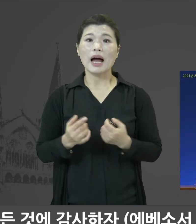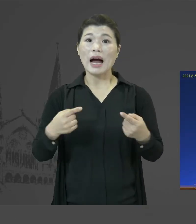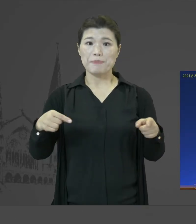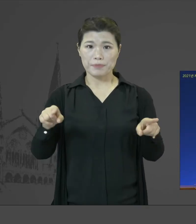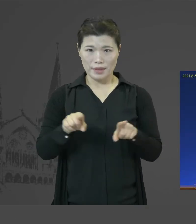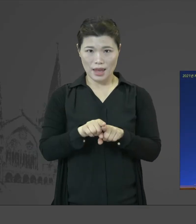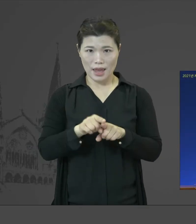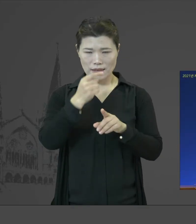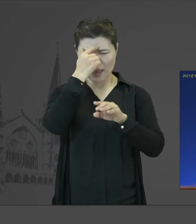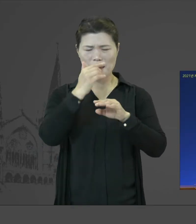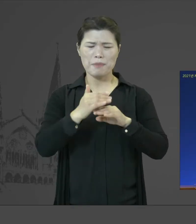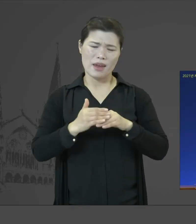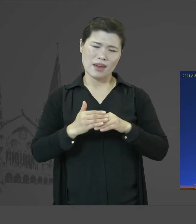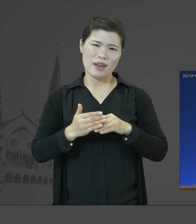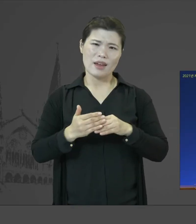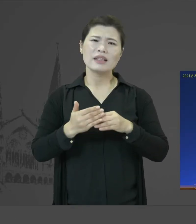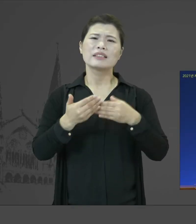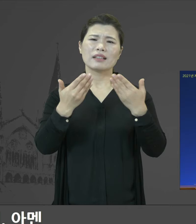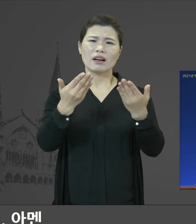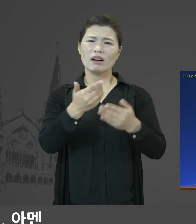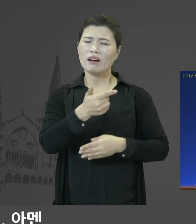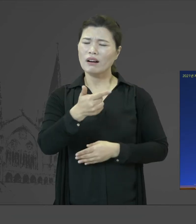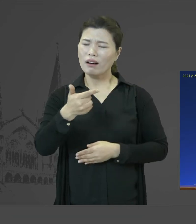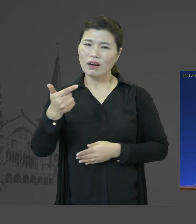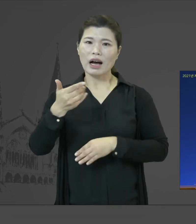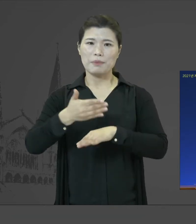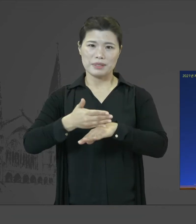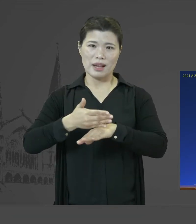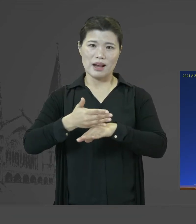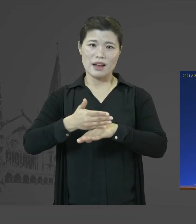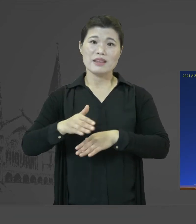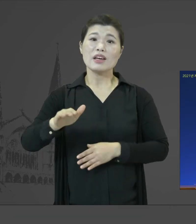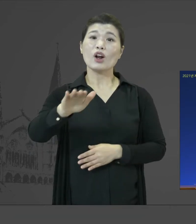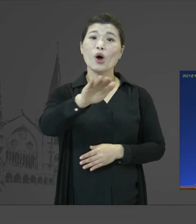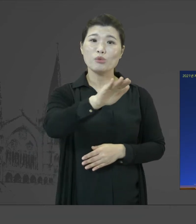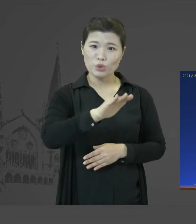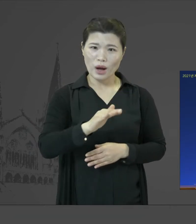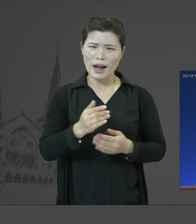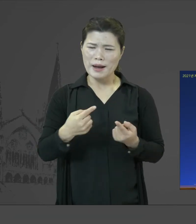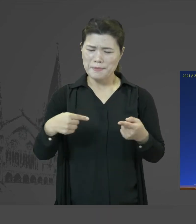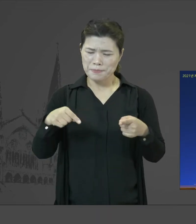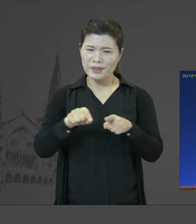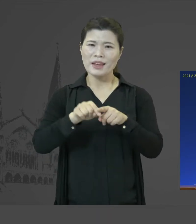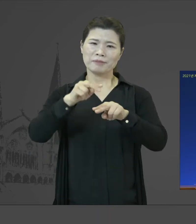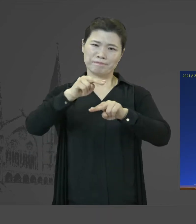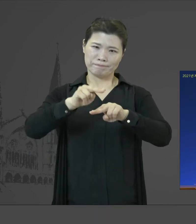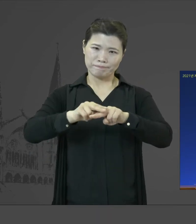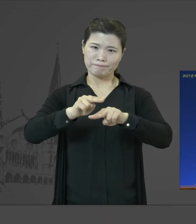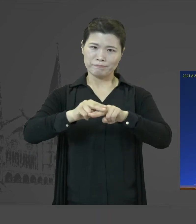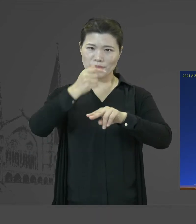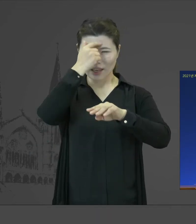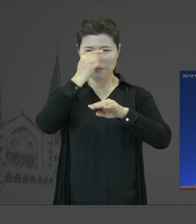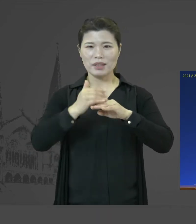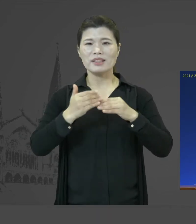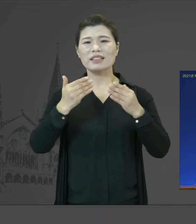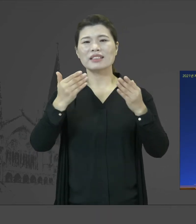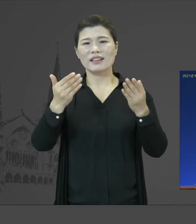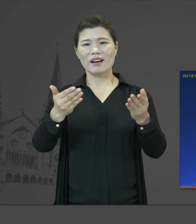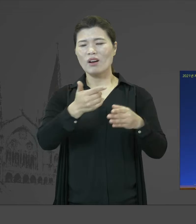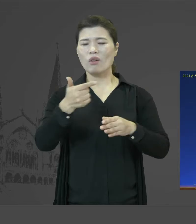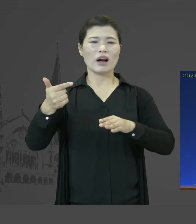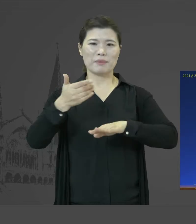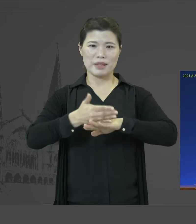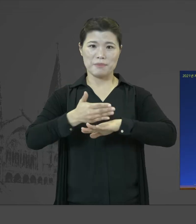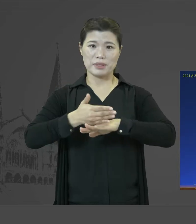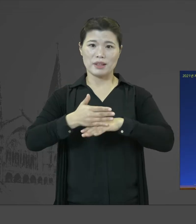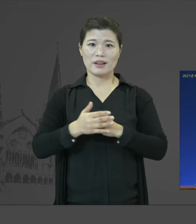함께 예배드릴 수 있어 하나님께 감사드리며 여러분과 같은 자리에서 예배드릴 수 있어서 또한